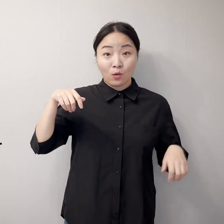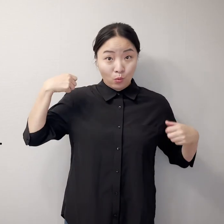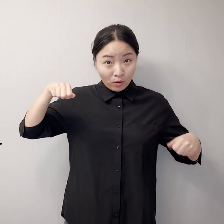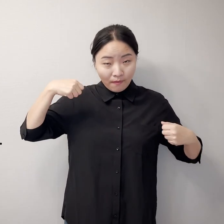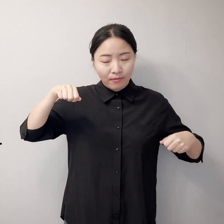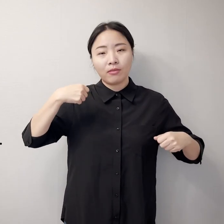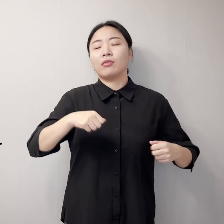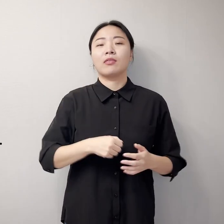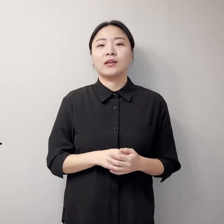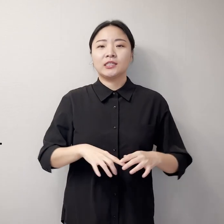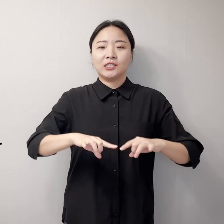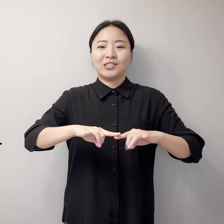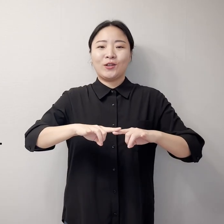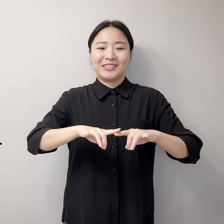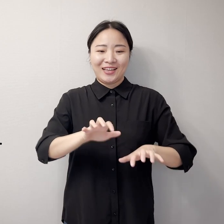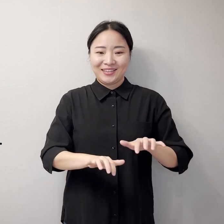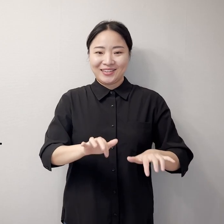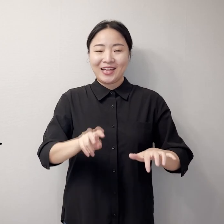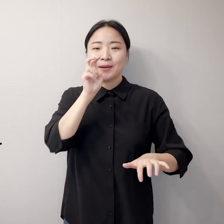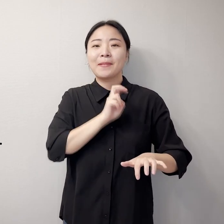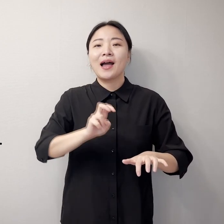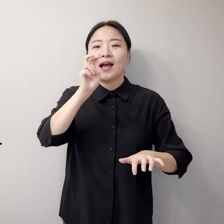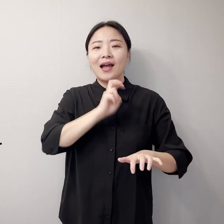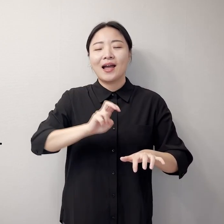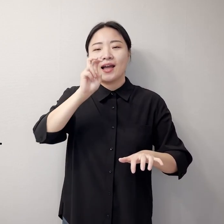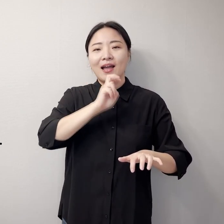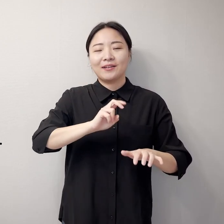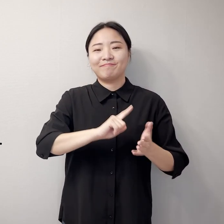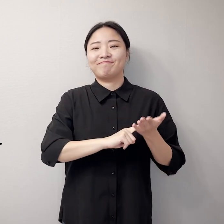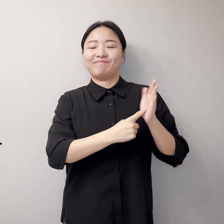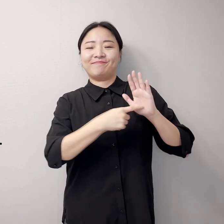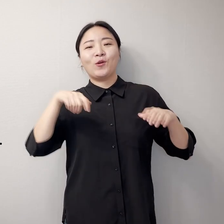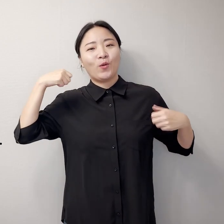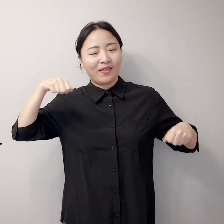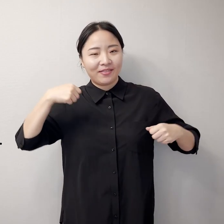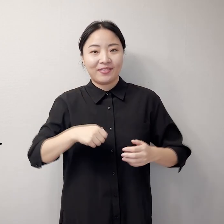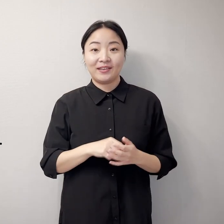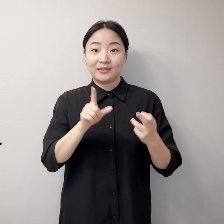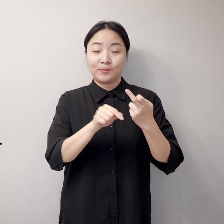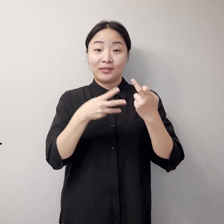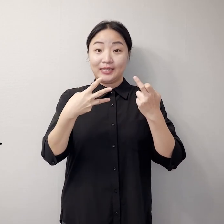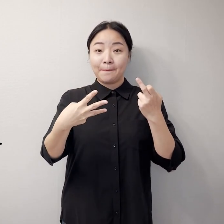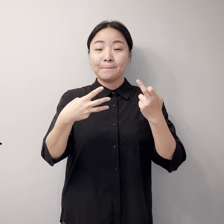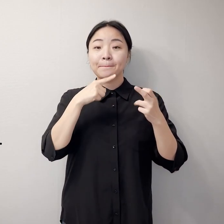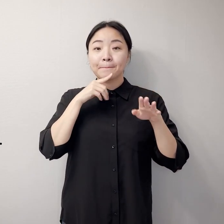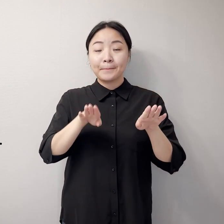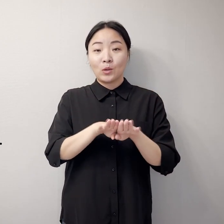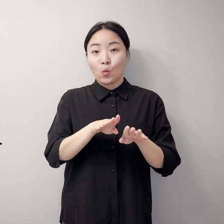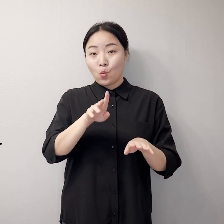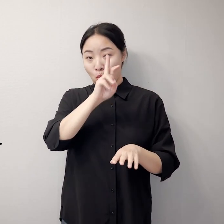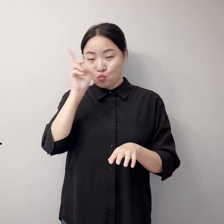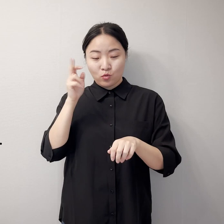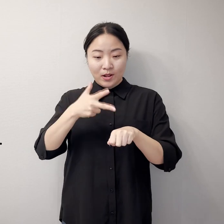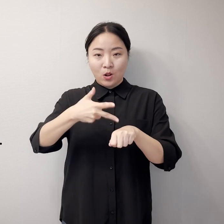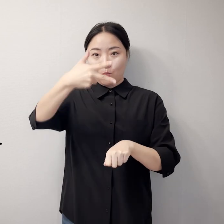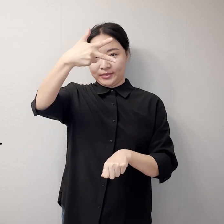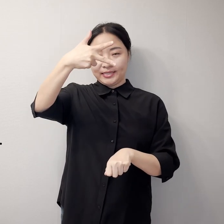라이브 셋은 전자음악 라이브 공연입니다 12월 3일 일요일 오후